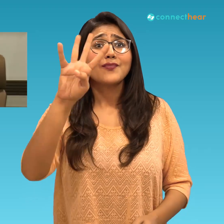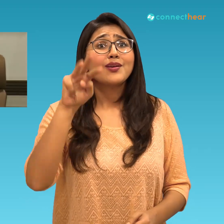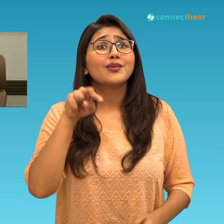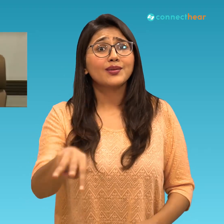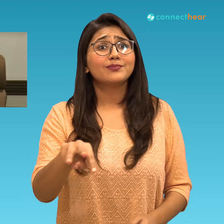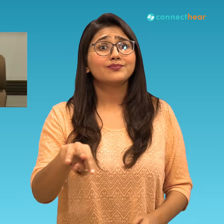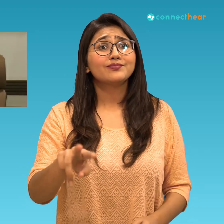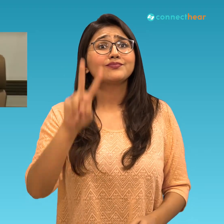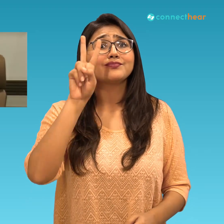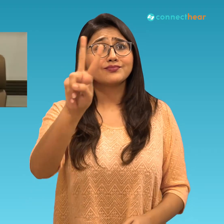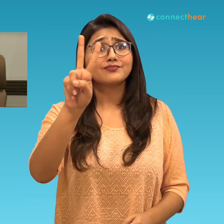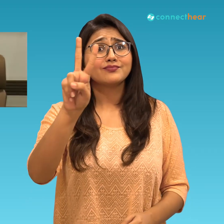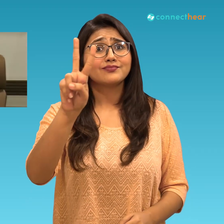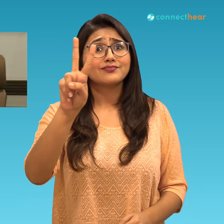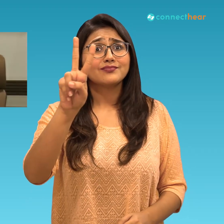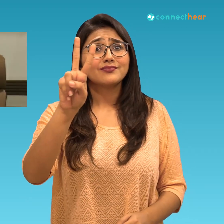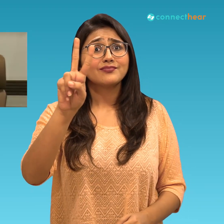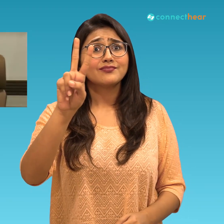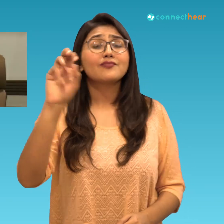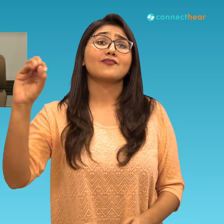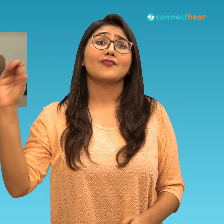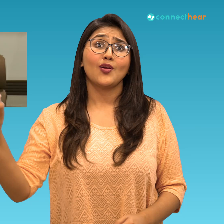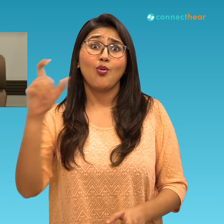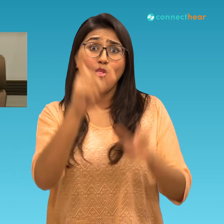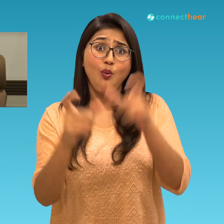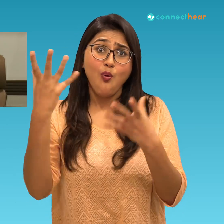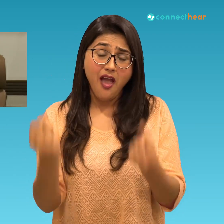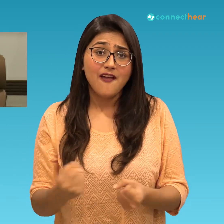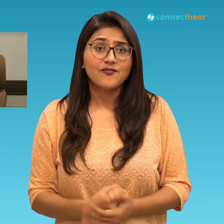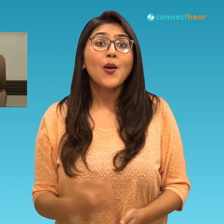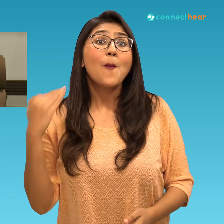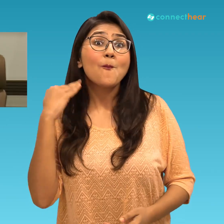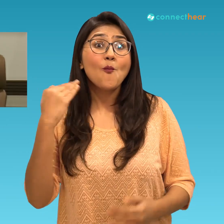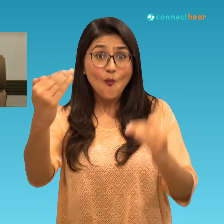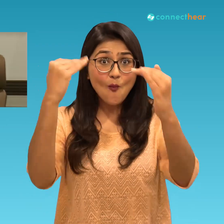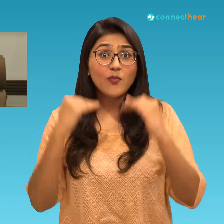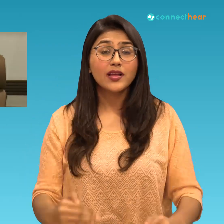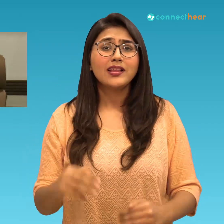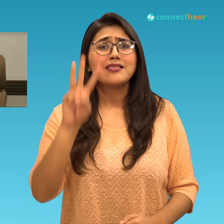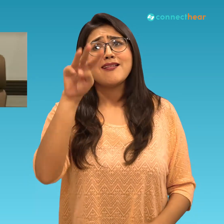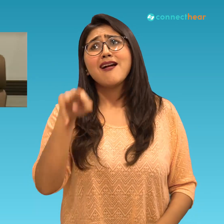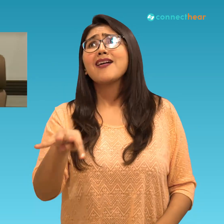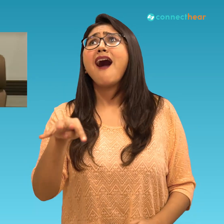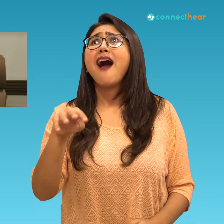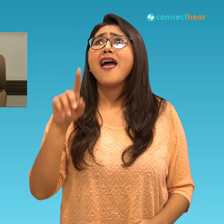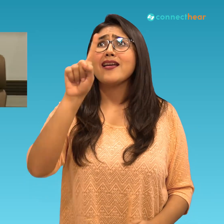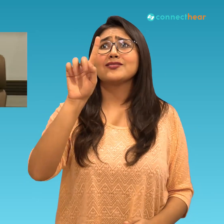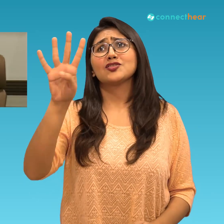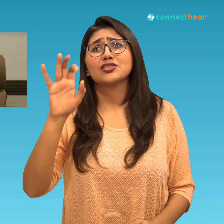4,217 کیسز ہیں۔ اس کے بعد ملتان جہاں 3,140، گجرانوالہ